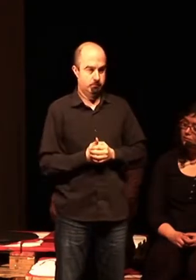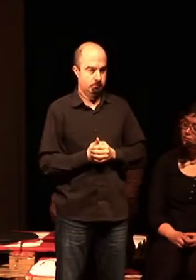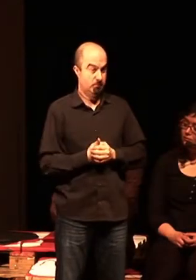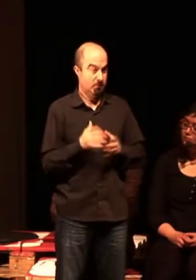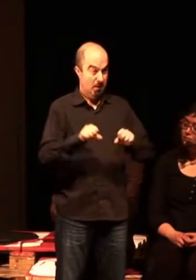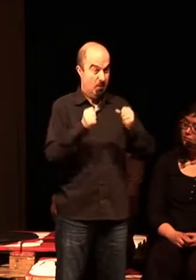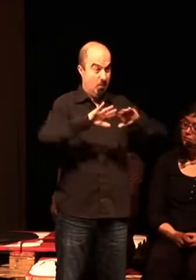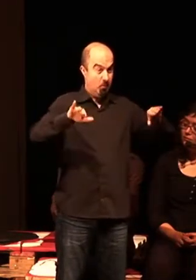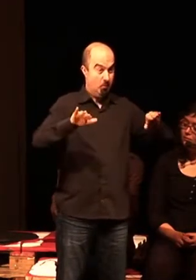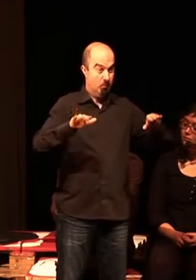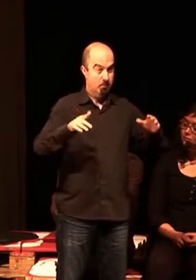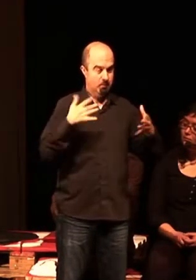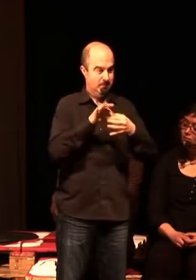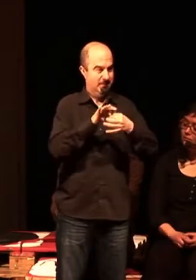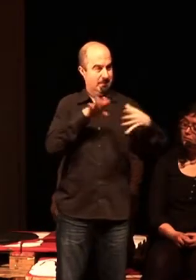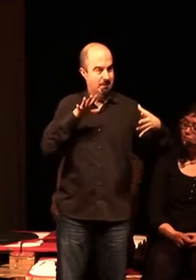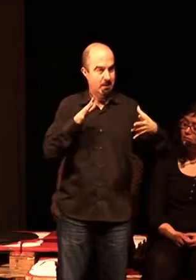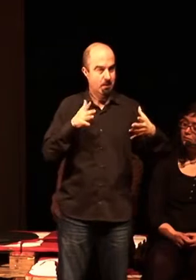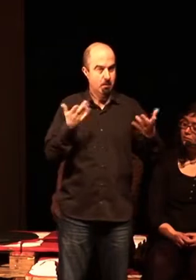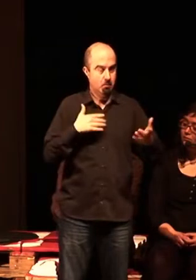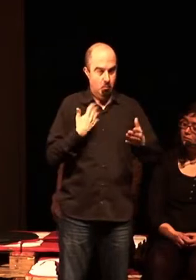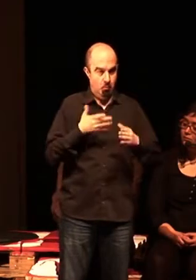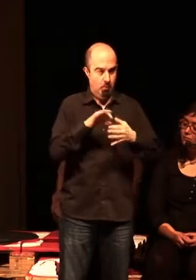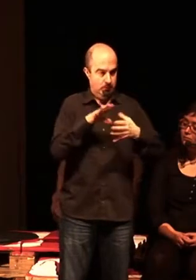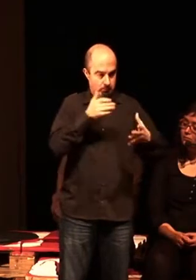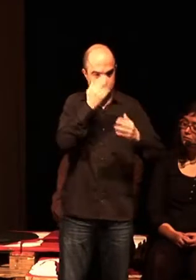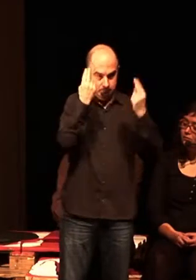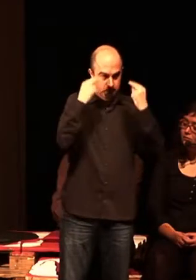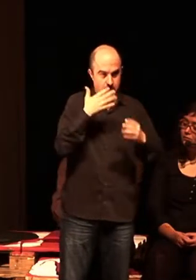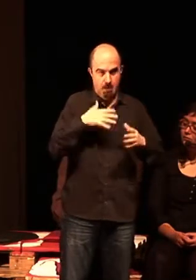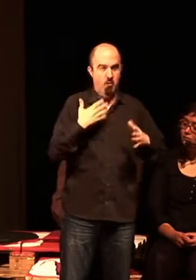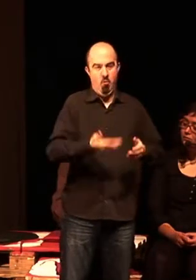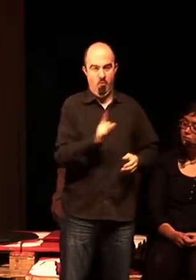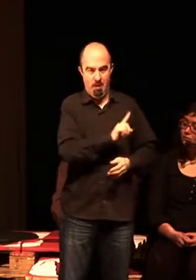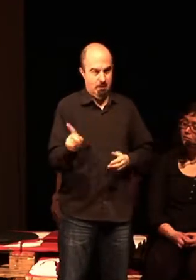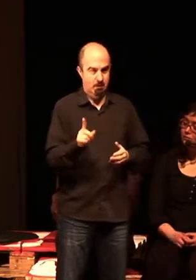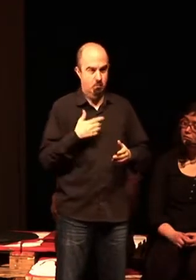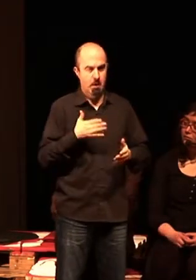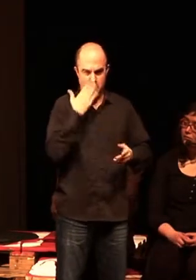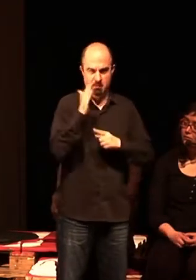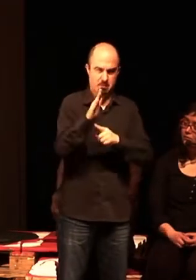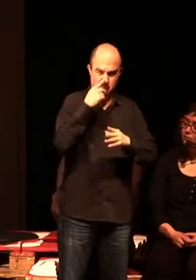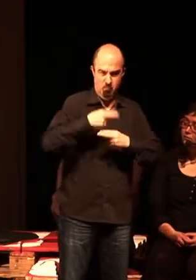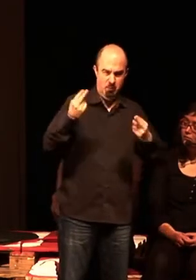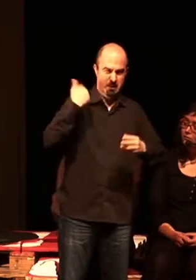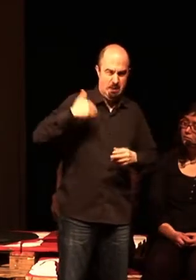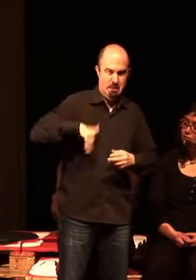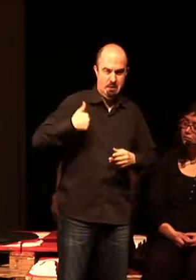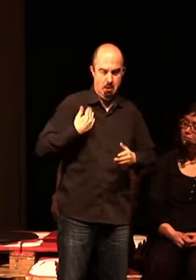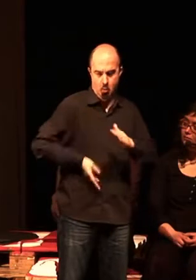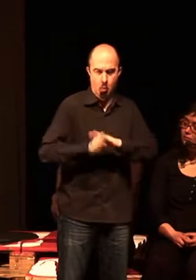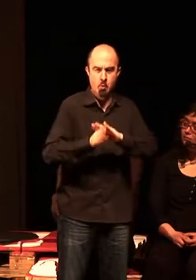La cultura de la delegació ja no ens serveix. I això ho hem demostrat de moltíssimes maneres. Ho hem demostrat i ho seguim